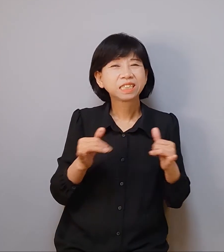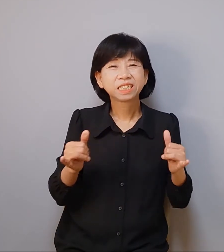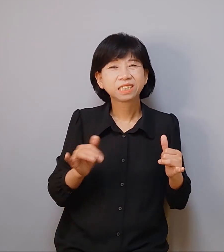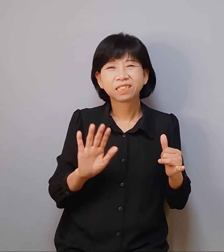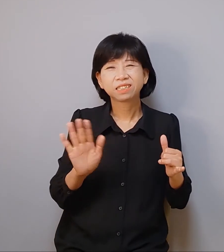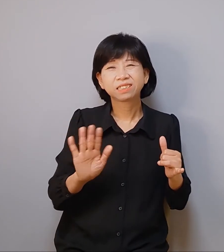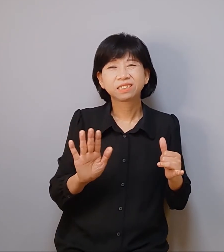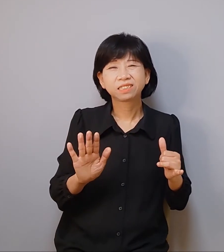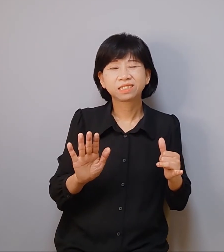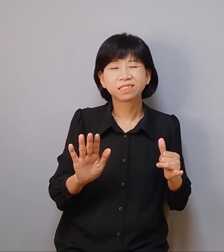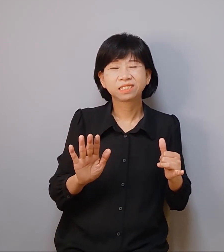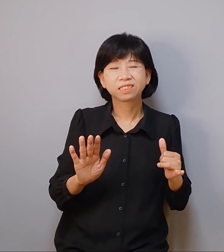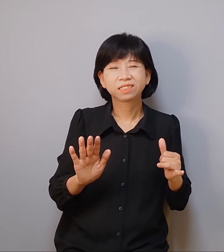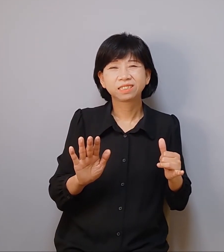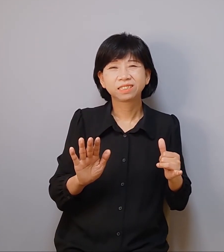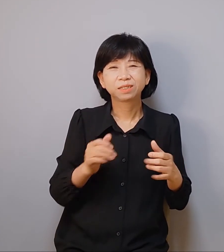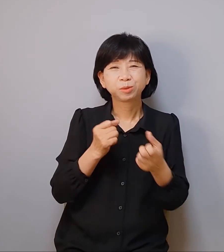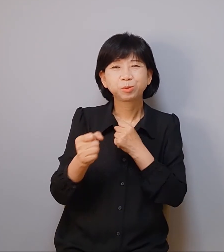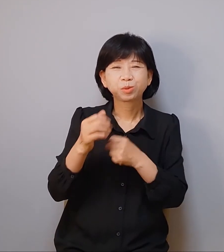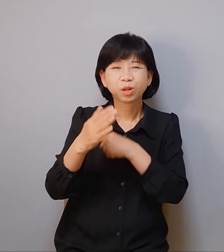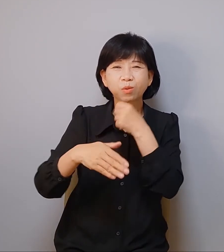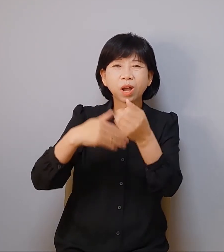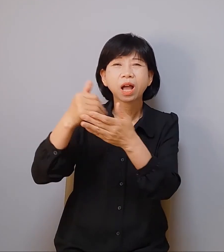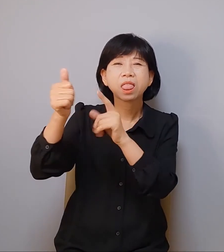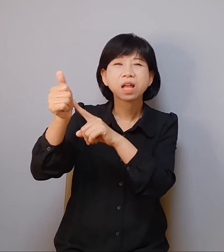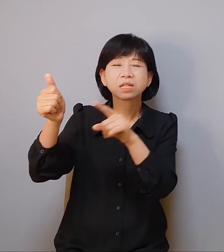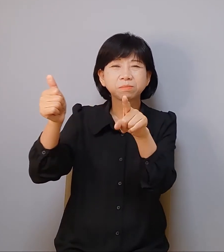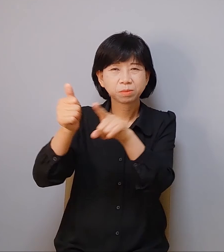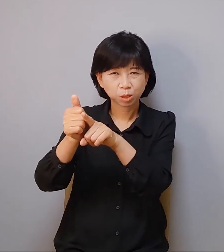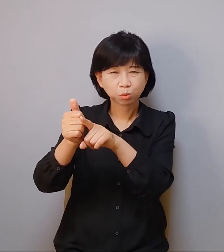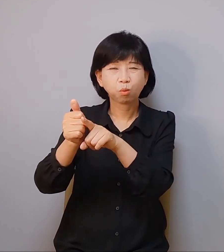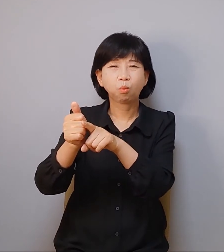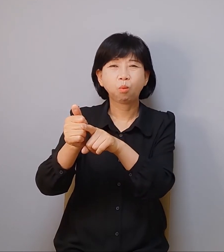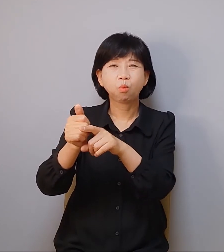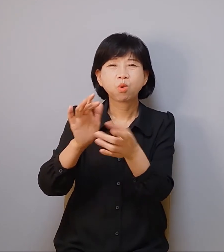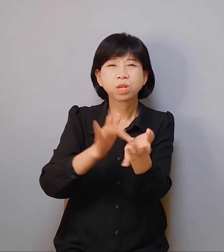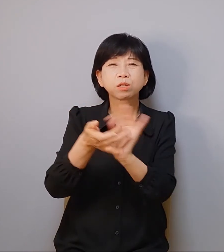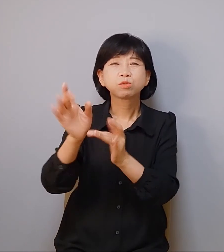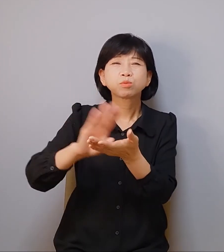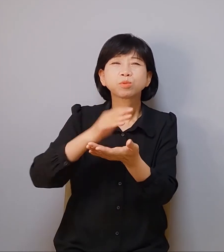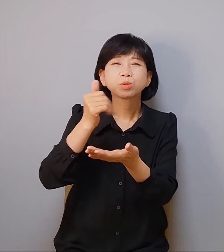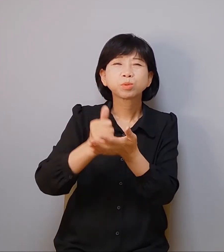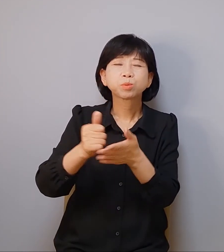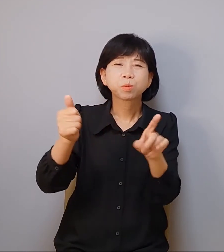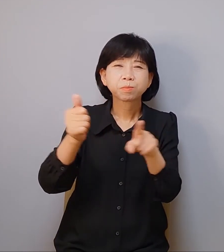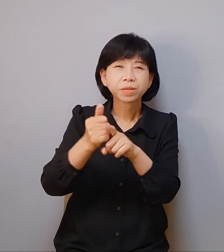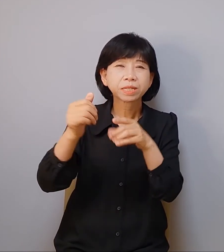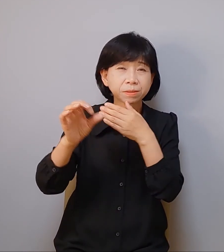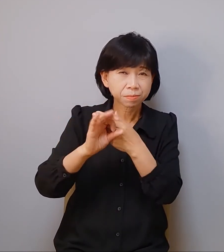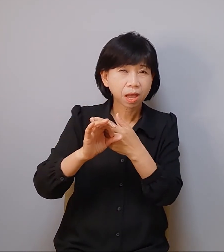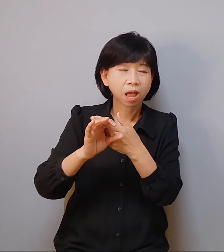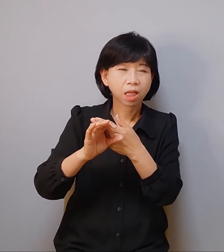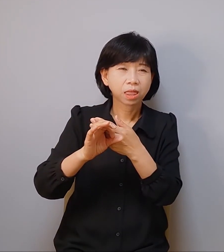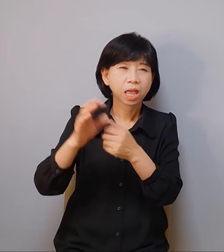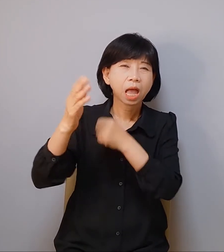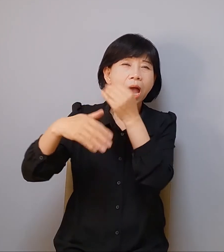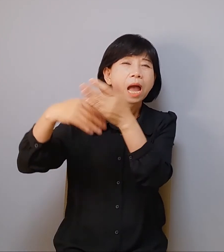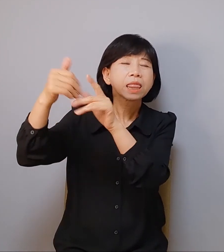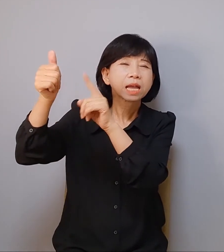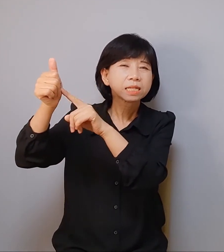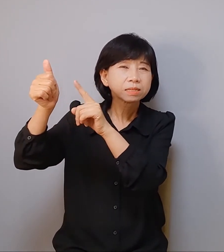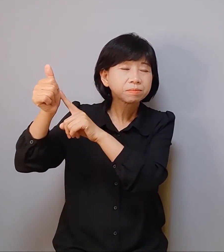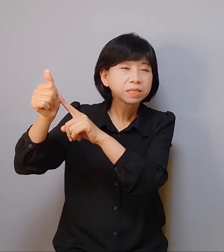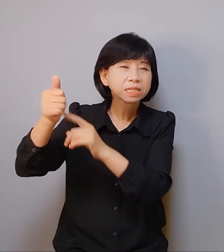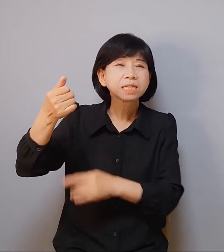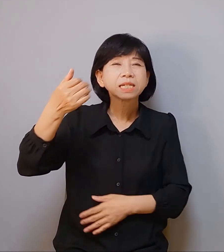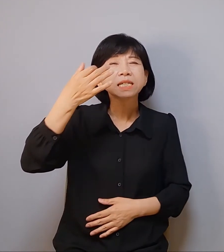믿고 의지하면 의인으로 인정해 주시겠다 말씀하시는 거예요. 하나님을 믿고 의지하면 의인으로